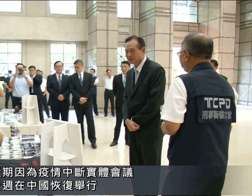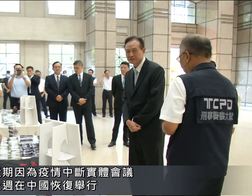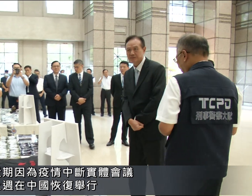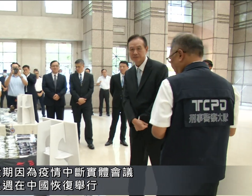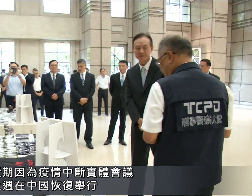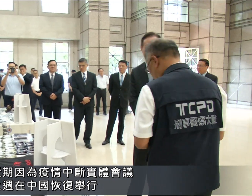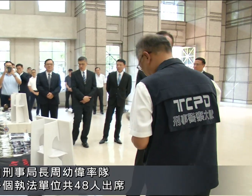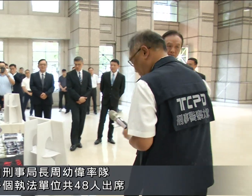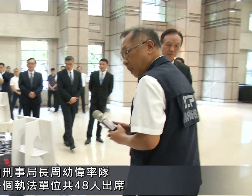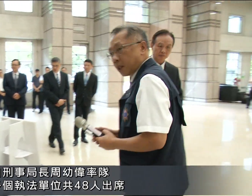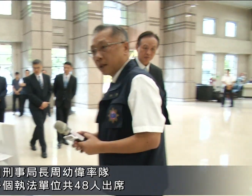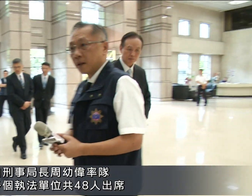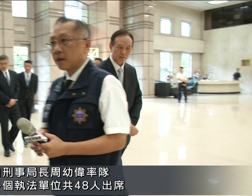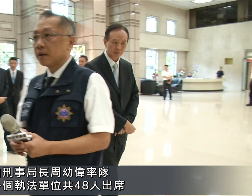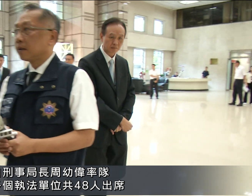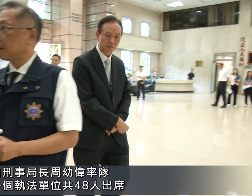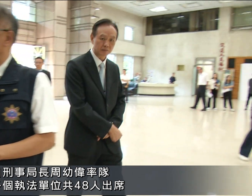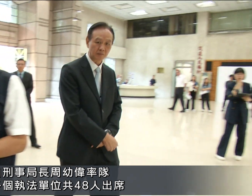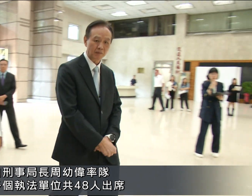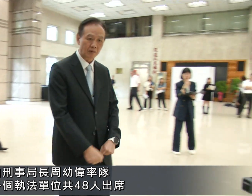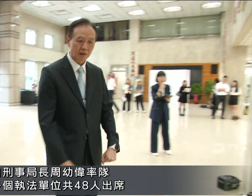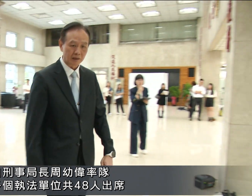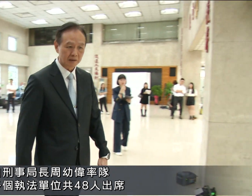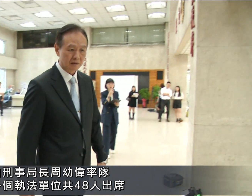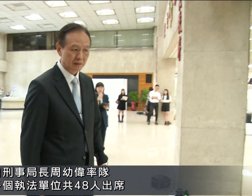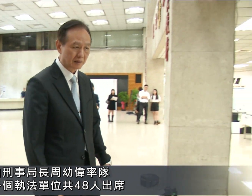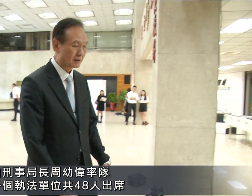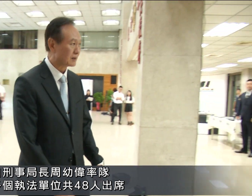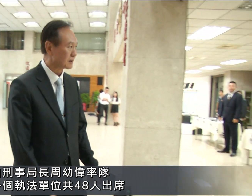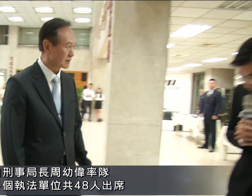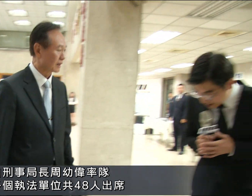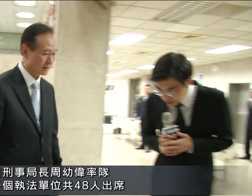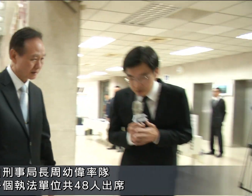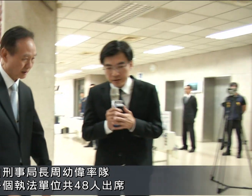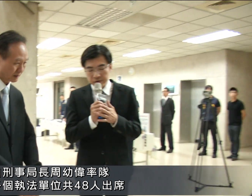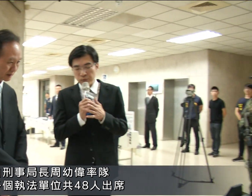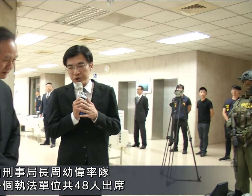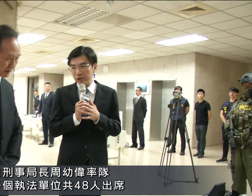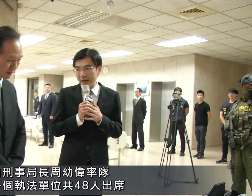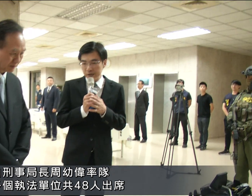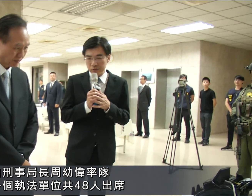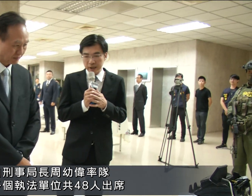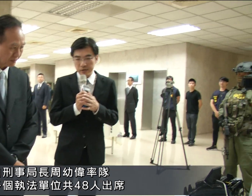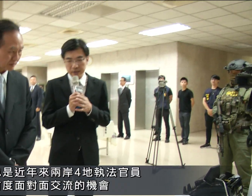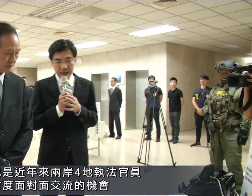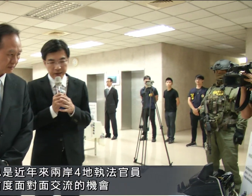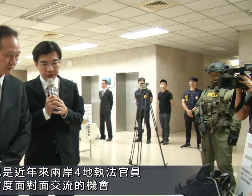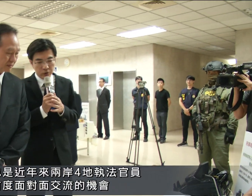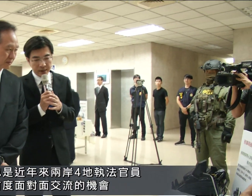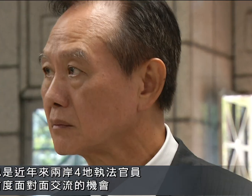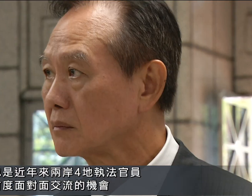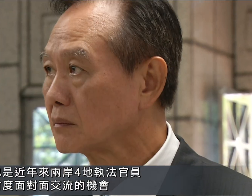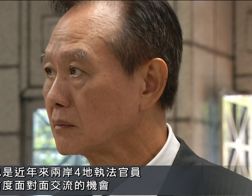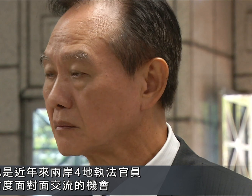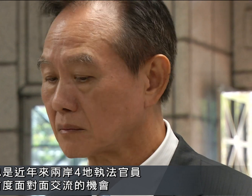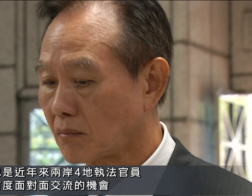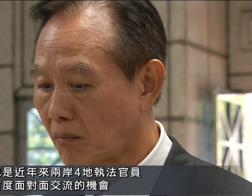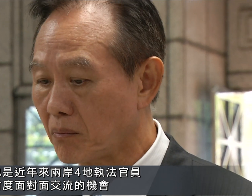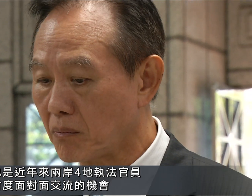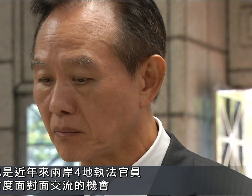行，由刑事局长周佑伟率队多个执法单位共48人出席，也是近年来两岸四地执法官员首度面对面的